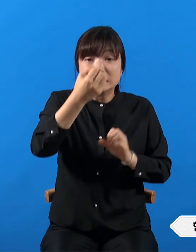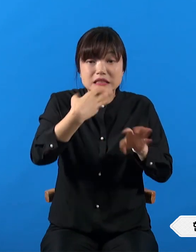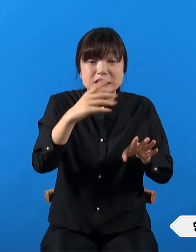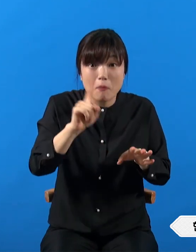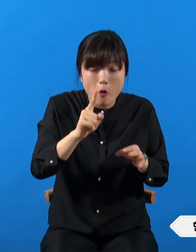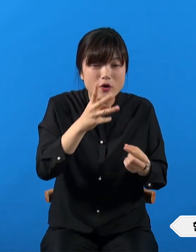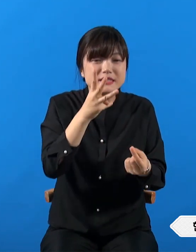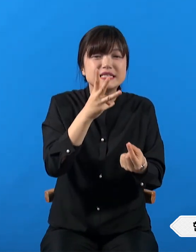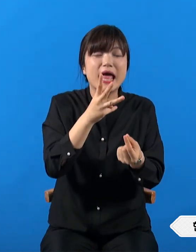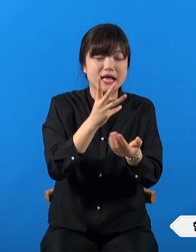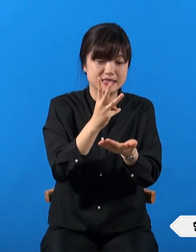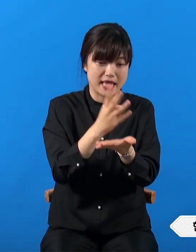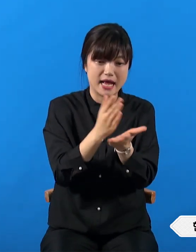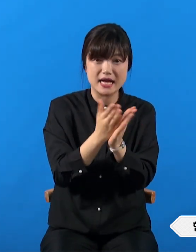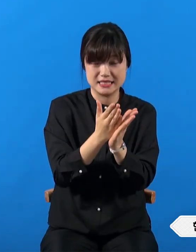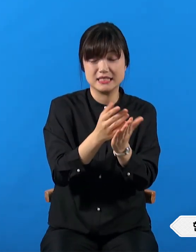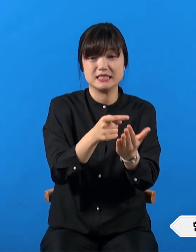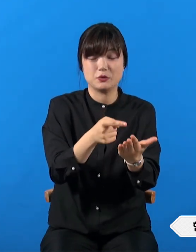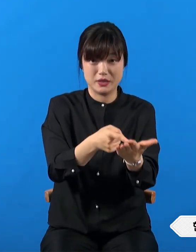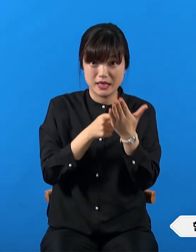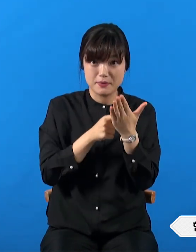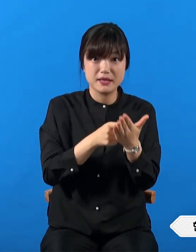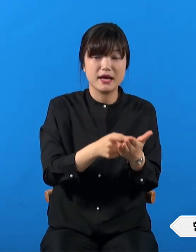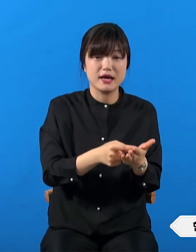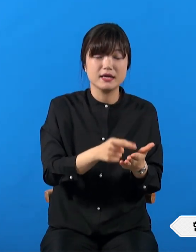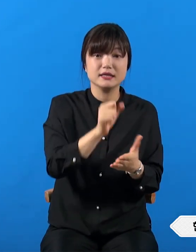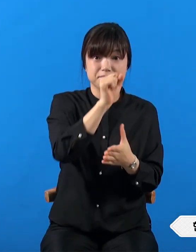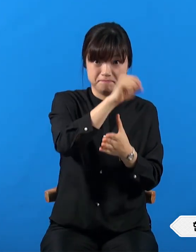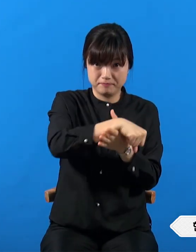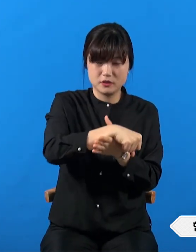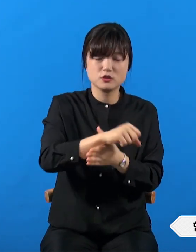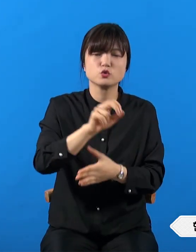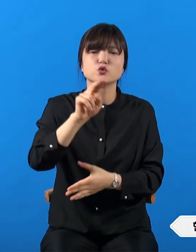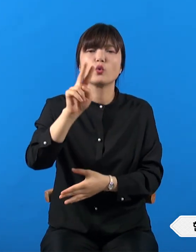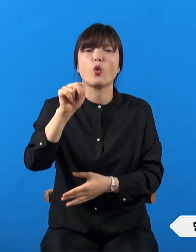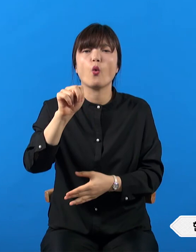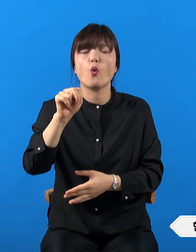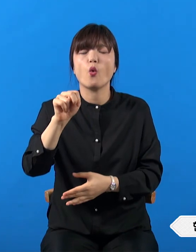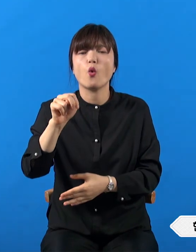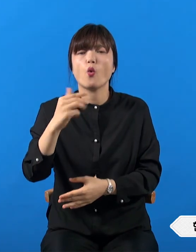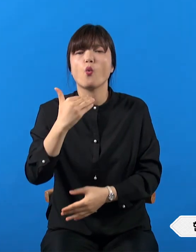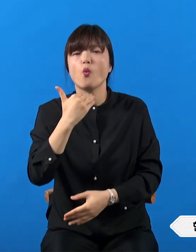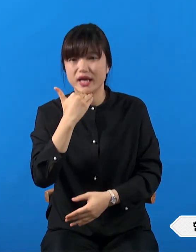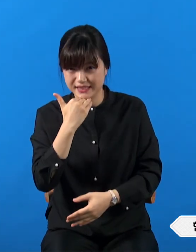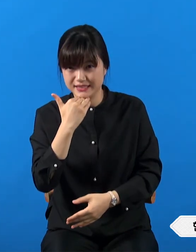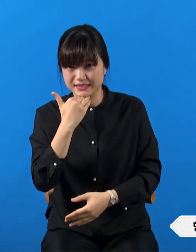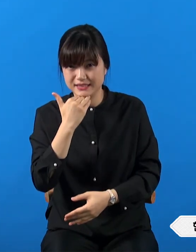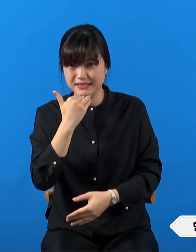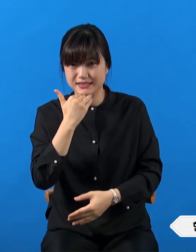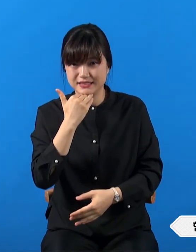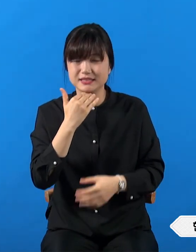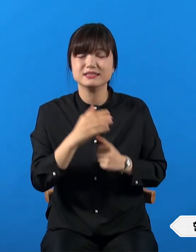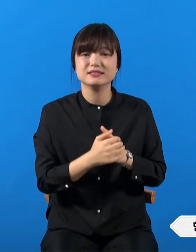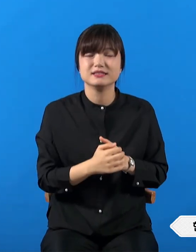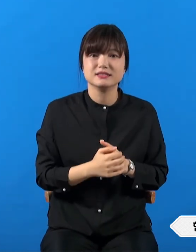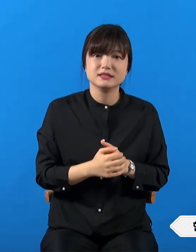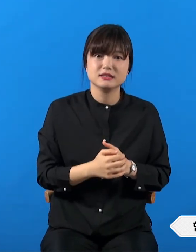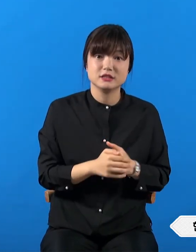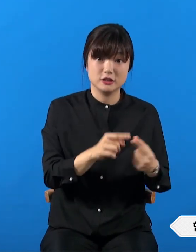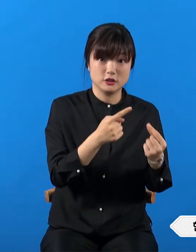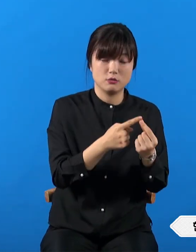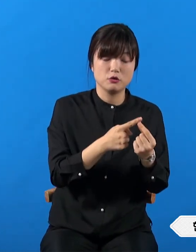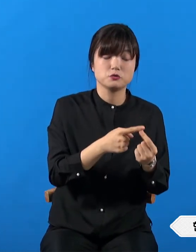응답은 세 가지로 나타납니다. Yes, No, Wait. 그렇게 세 가지로